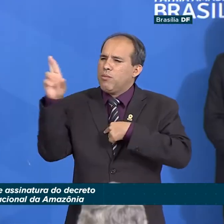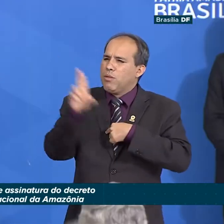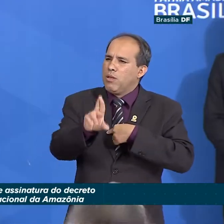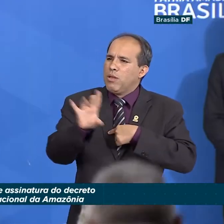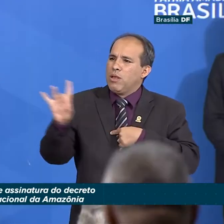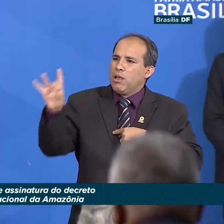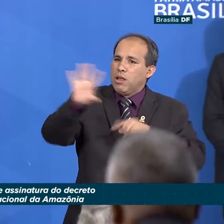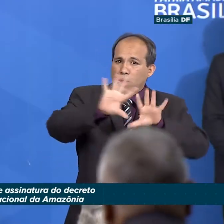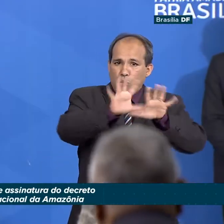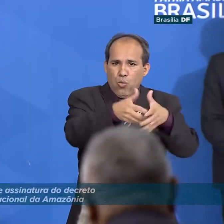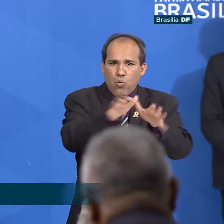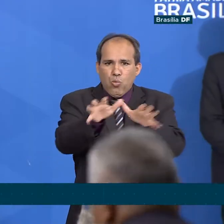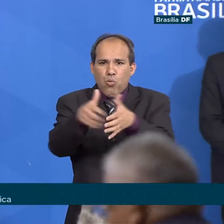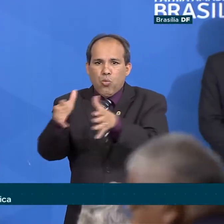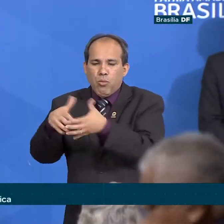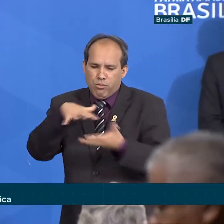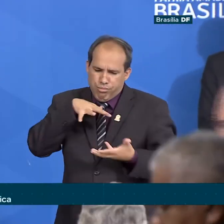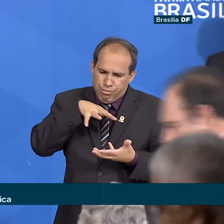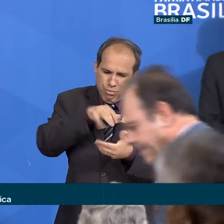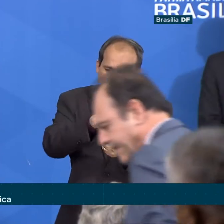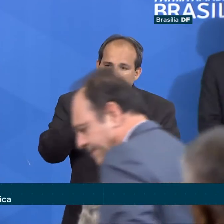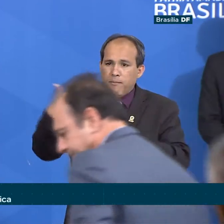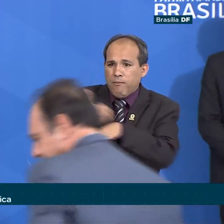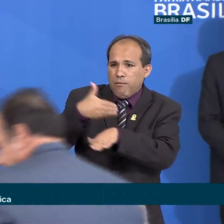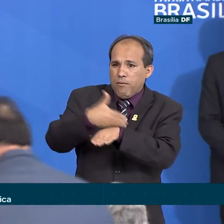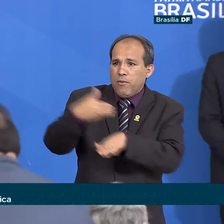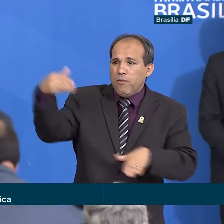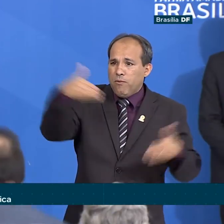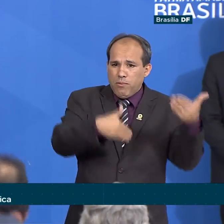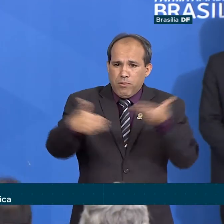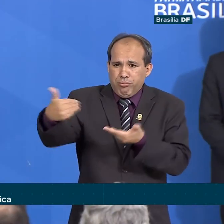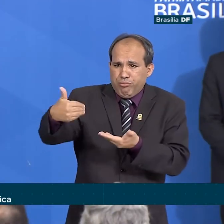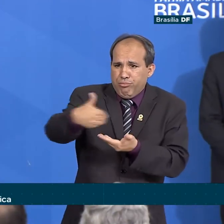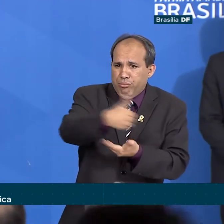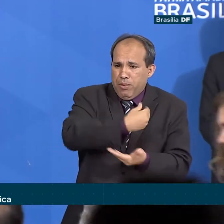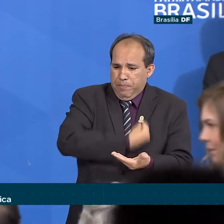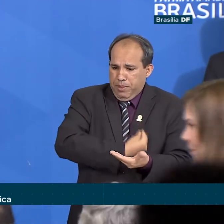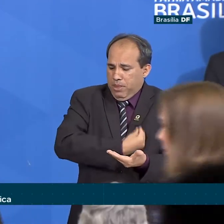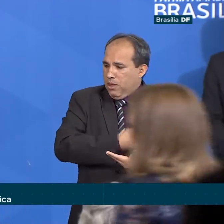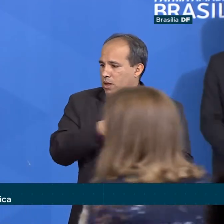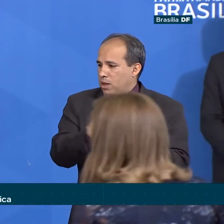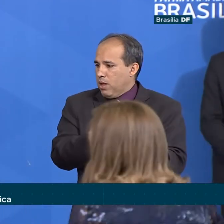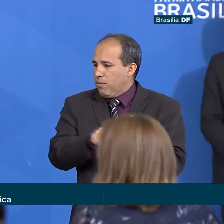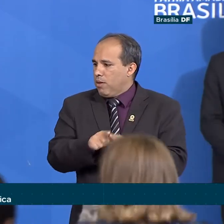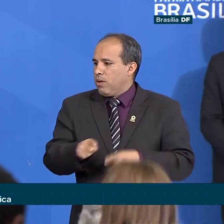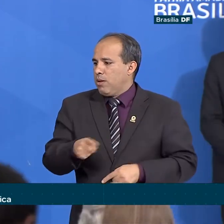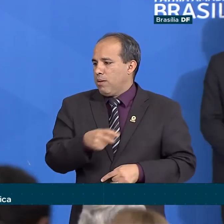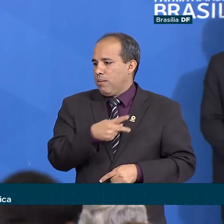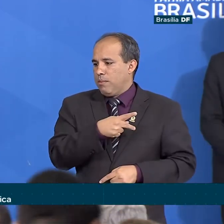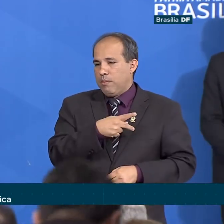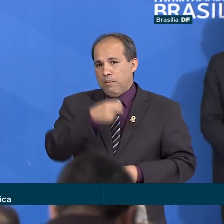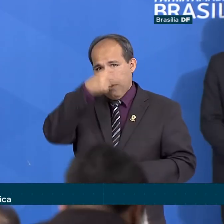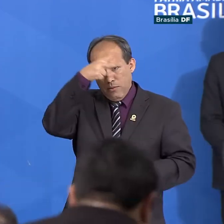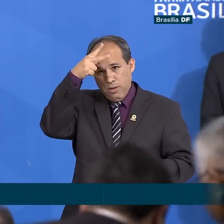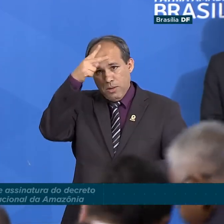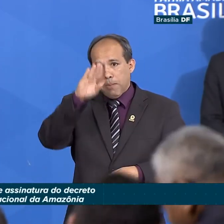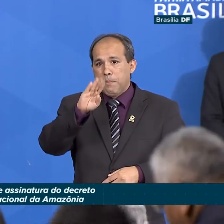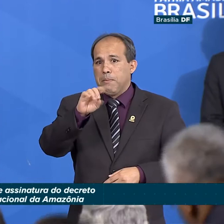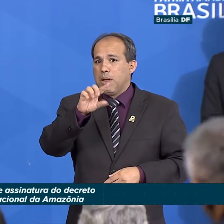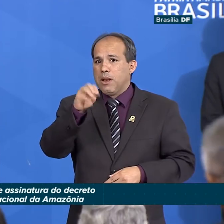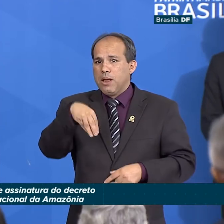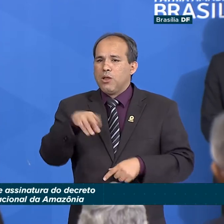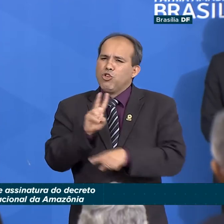organismos internacionais aqui presentes, senhor Zenaldo Coutinho Júnior, prefeito de Belém, em nome de